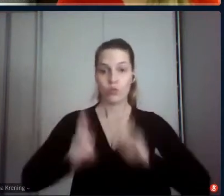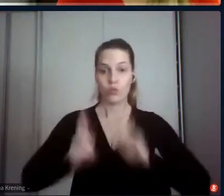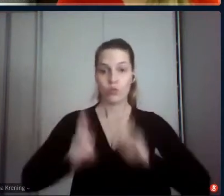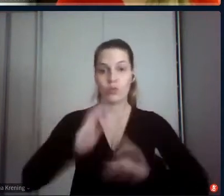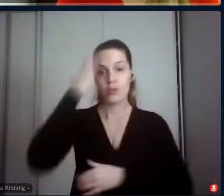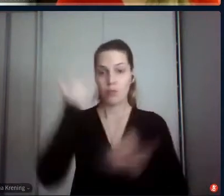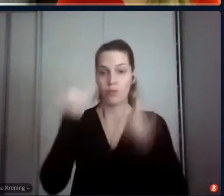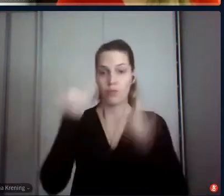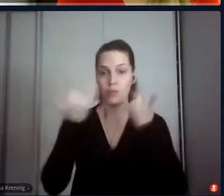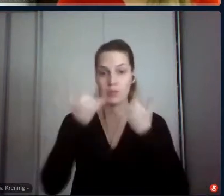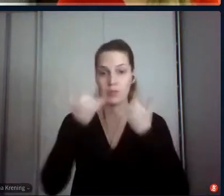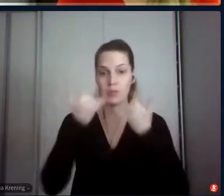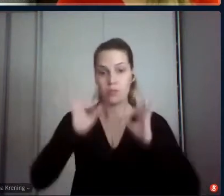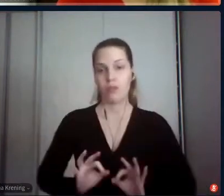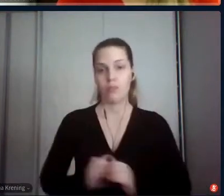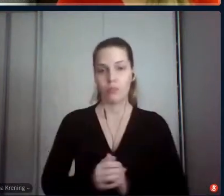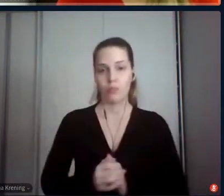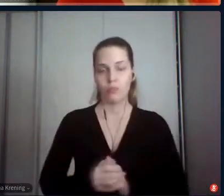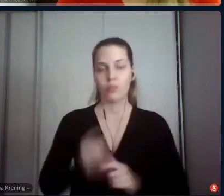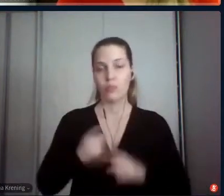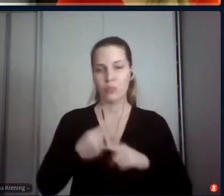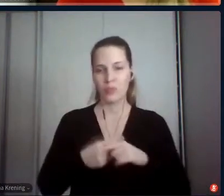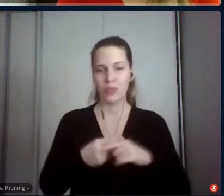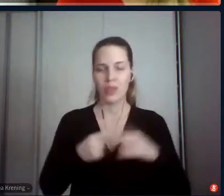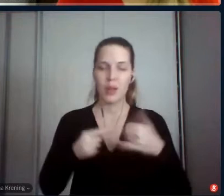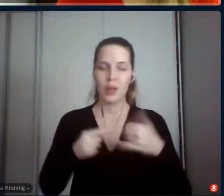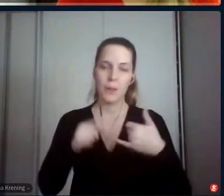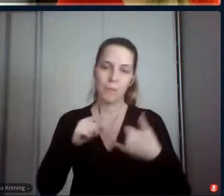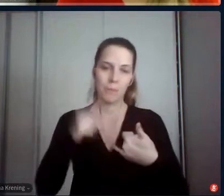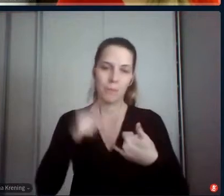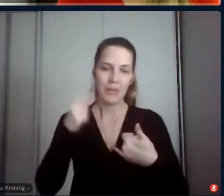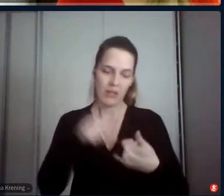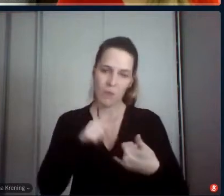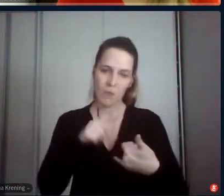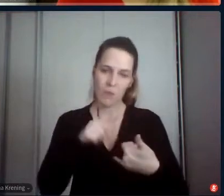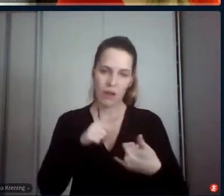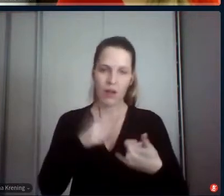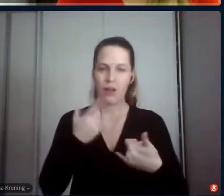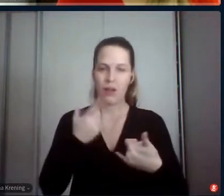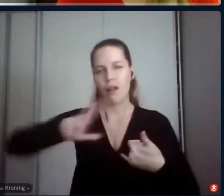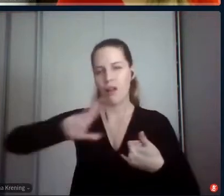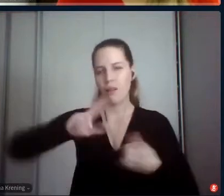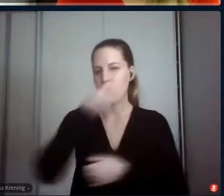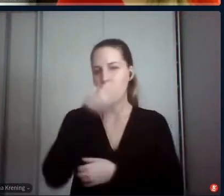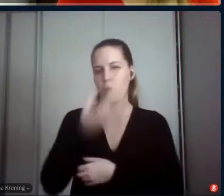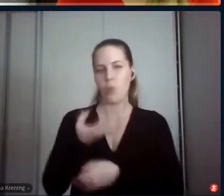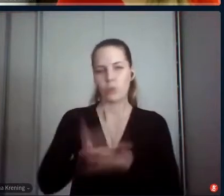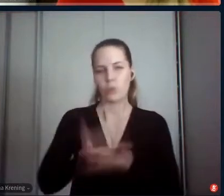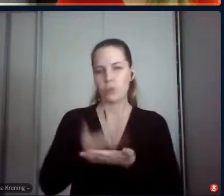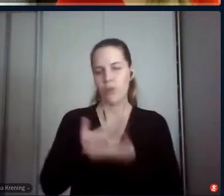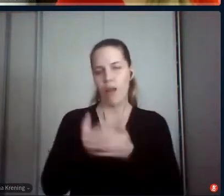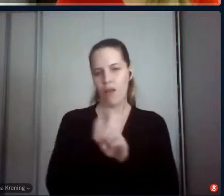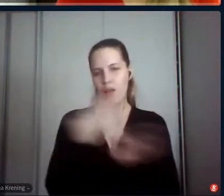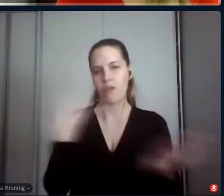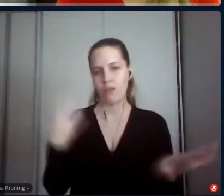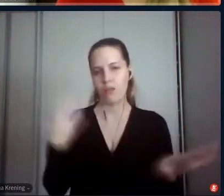um gadget adequado para estudar em EAD, né? E tem uma outra pergunta que eu vou aproveitar e responder